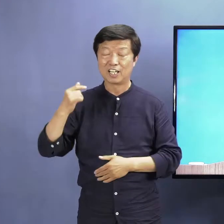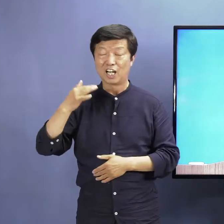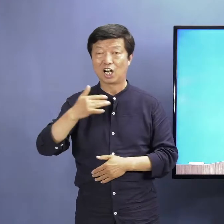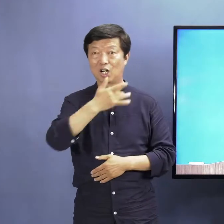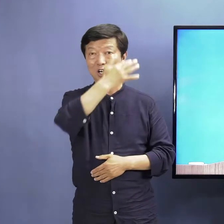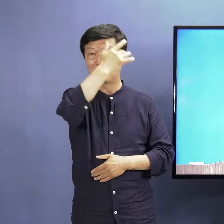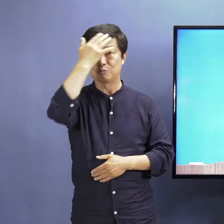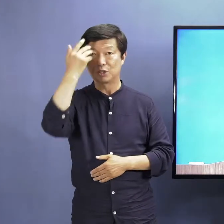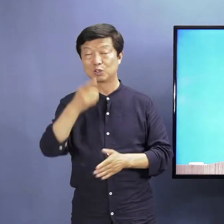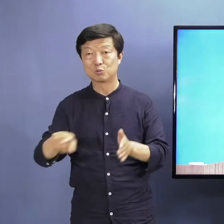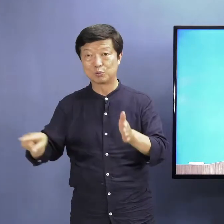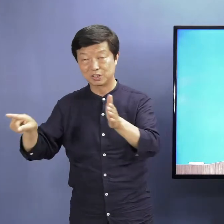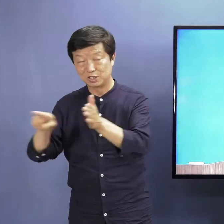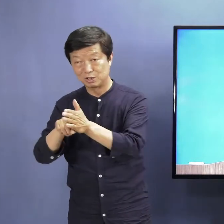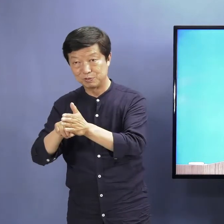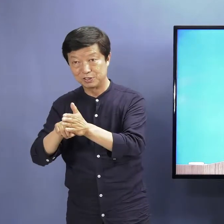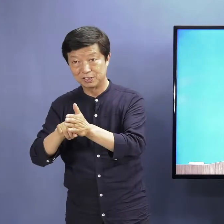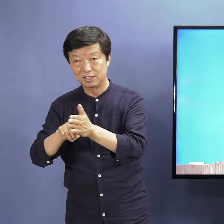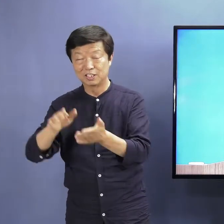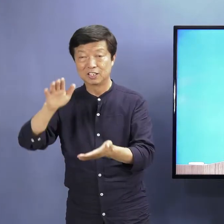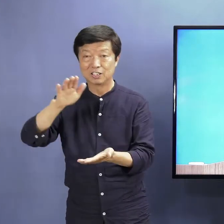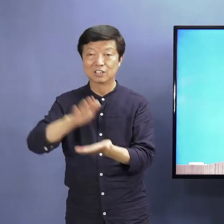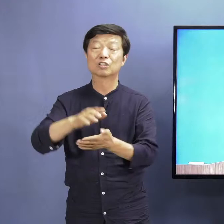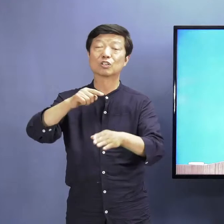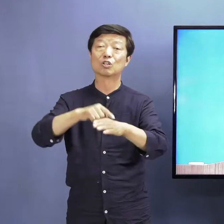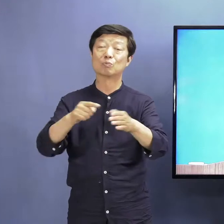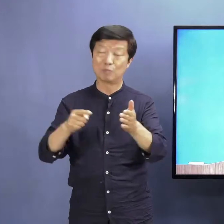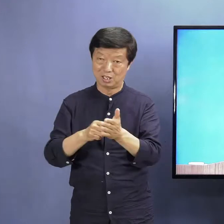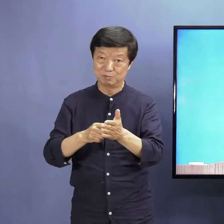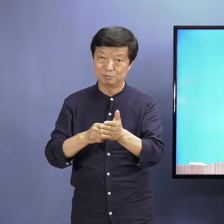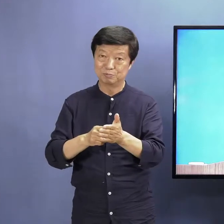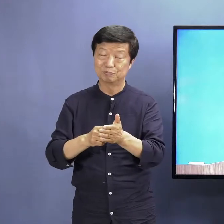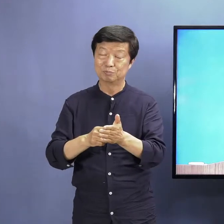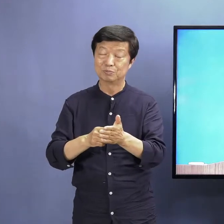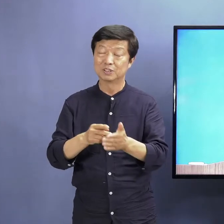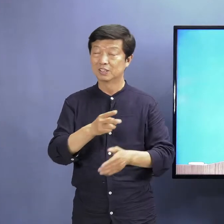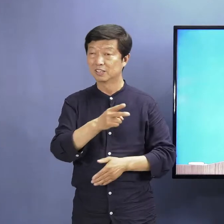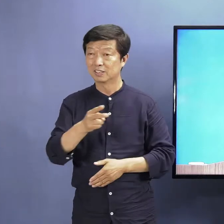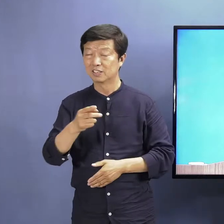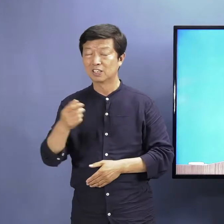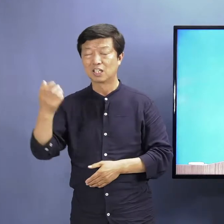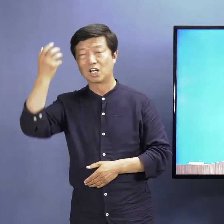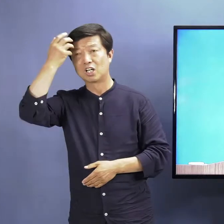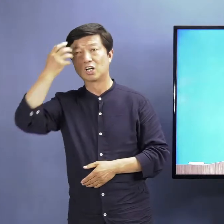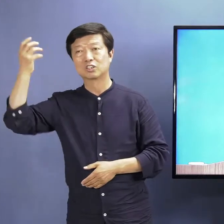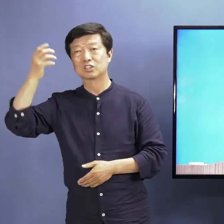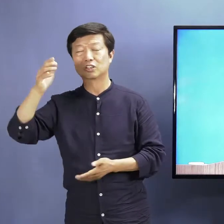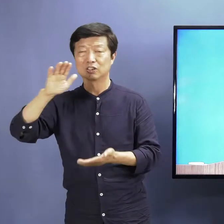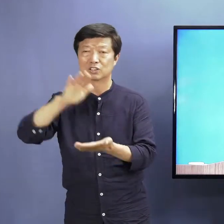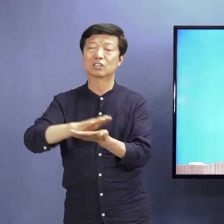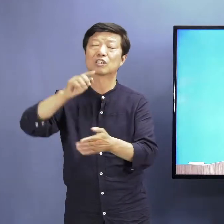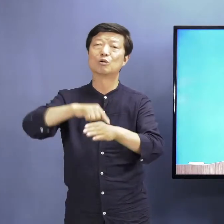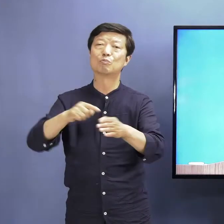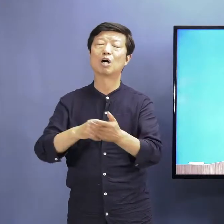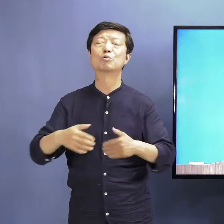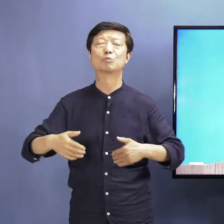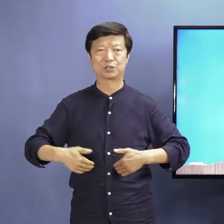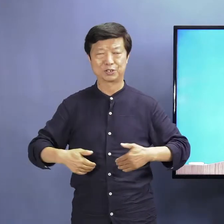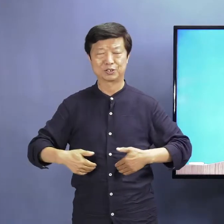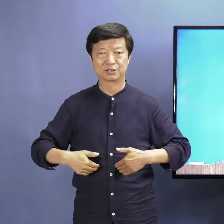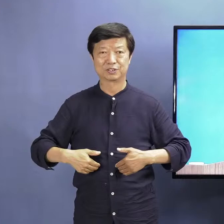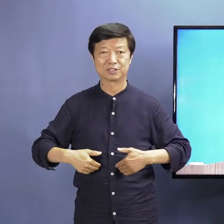열정이 중요합니다. 그냥 열정이 아니라 영적인 열정. 이게 신앙에서 정말 중요한 거예요.